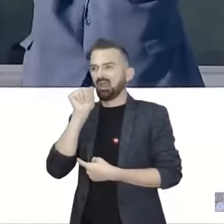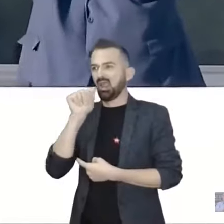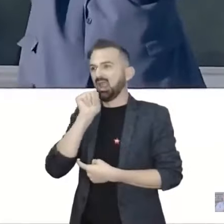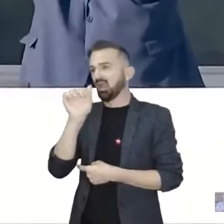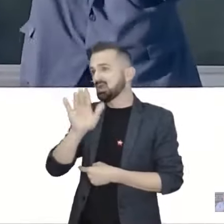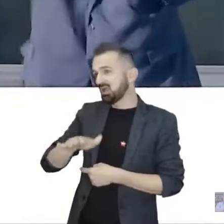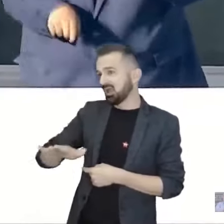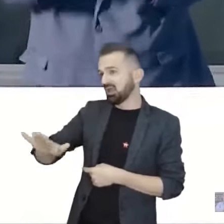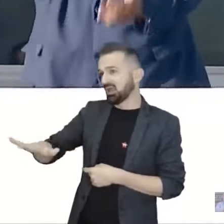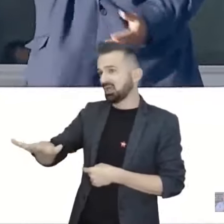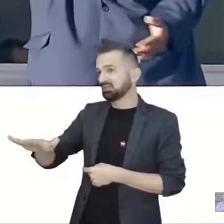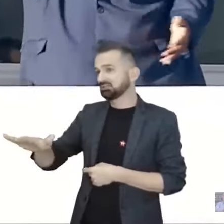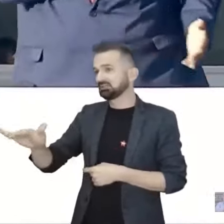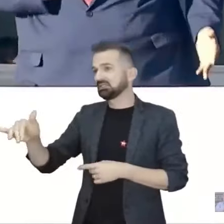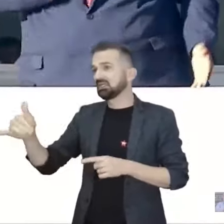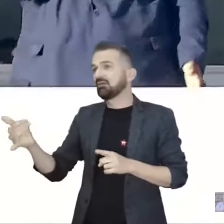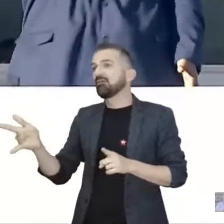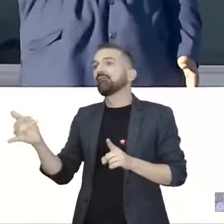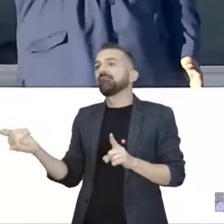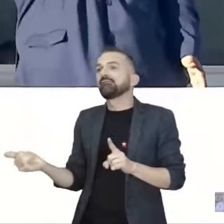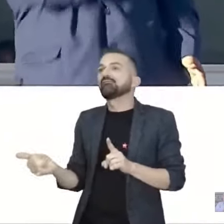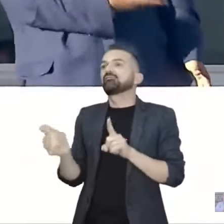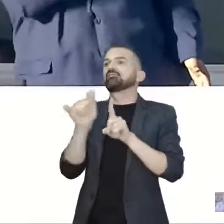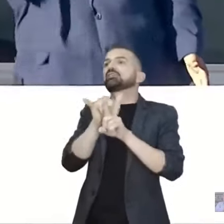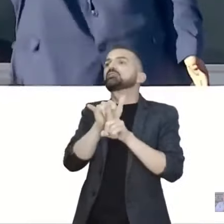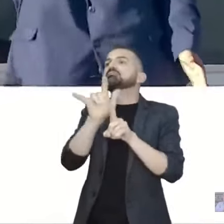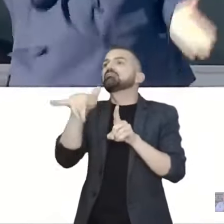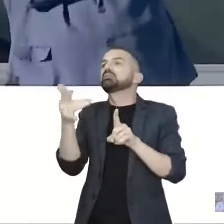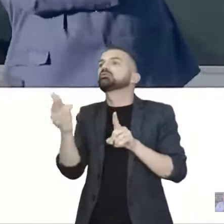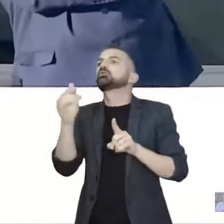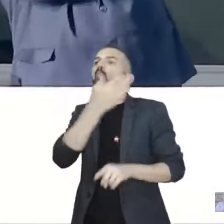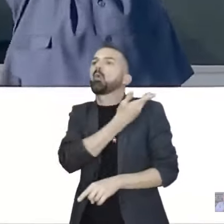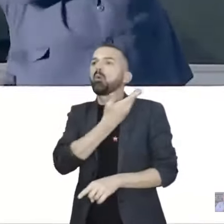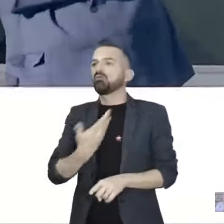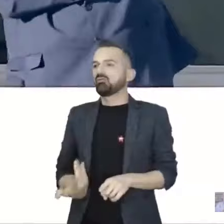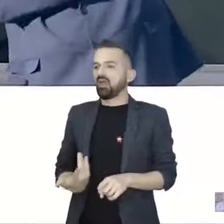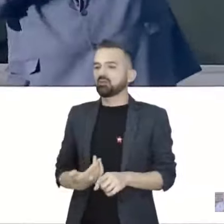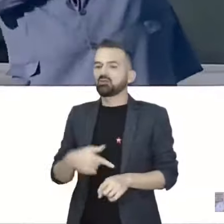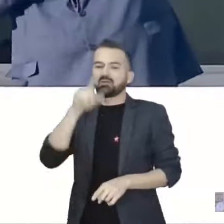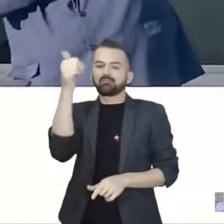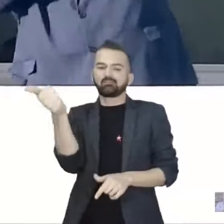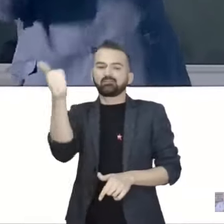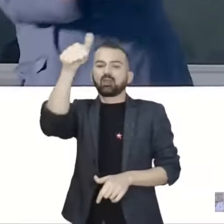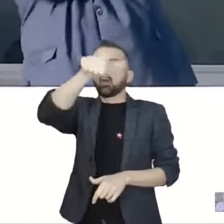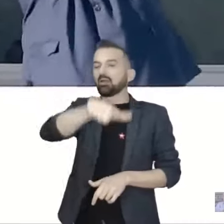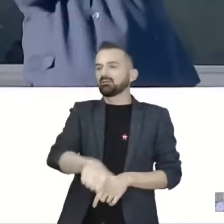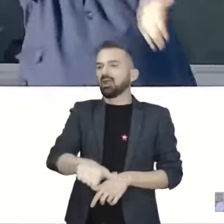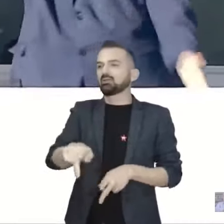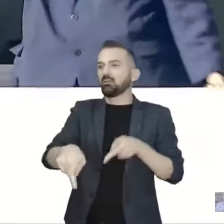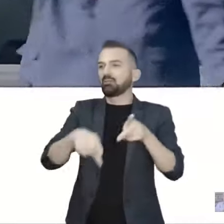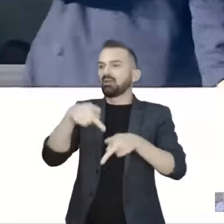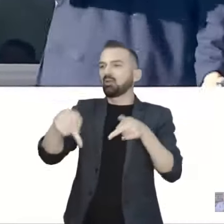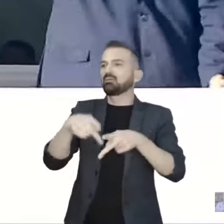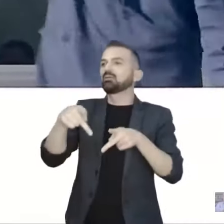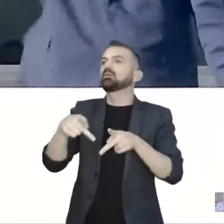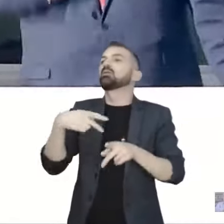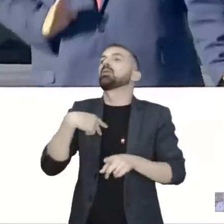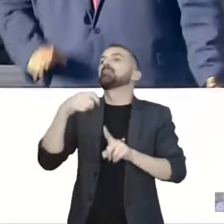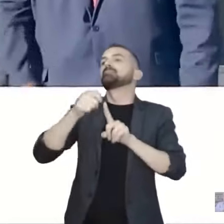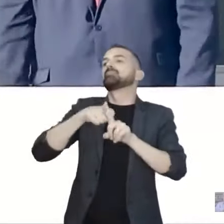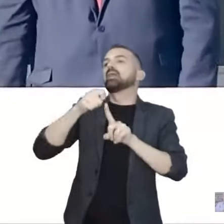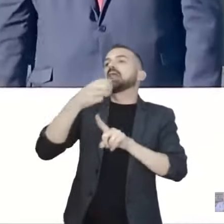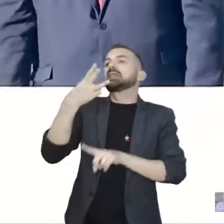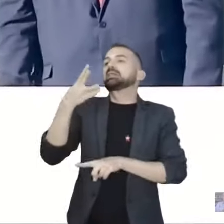de um desgoverno, afinal derrotado pelo povo no histórico 30 de outubro de